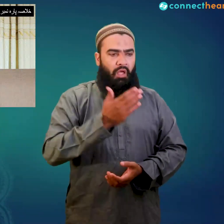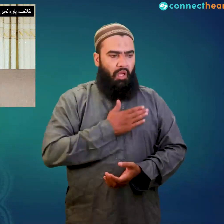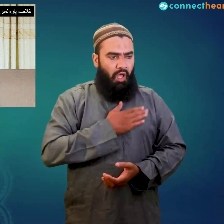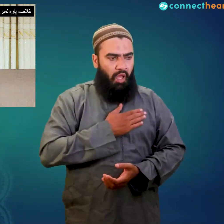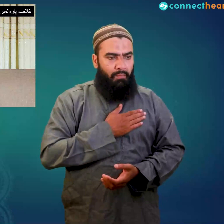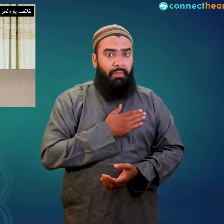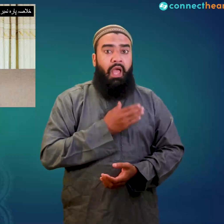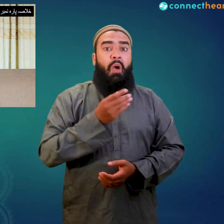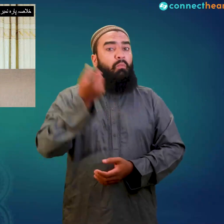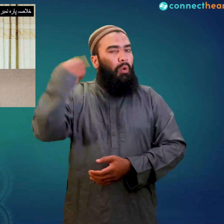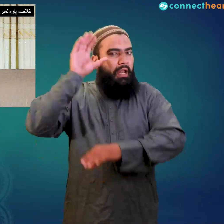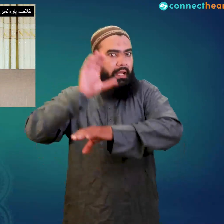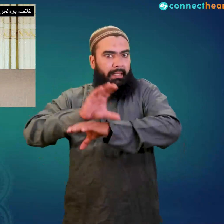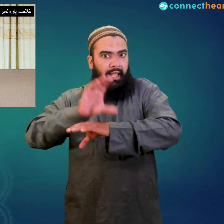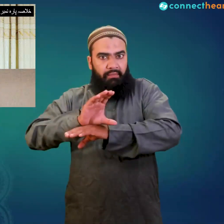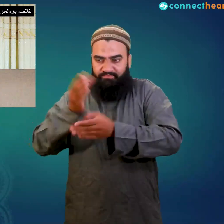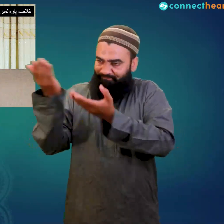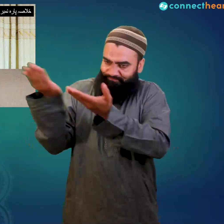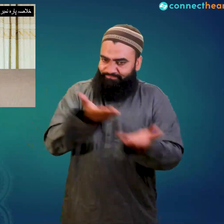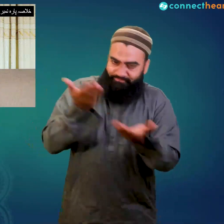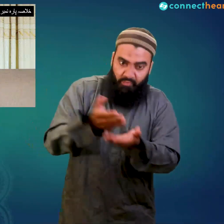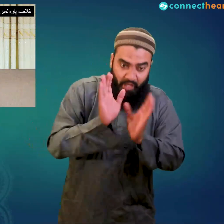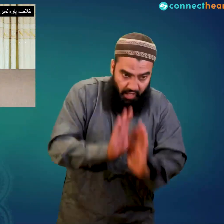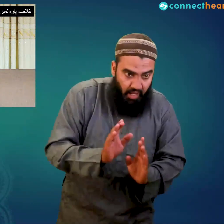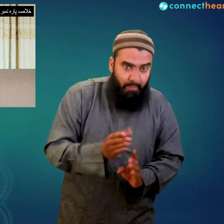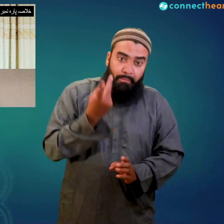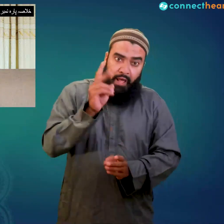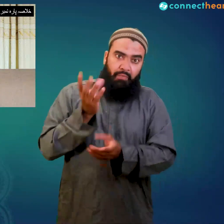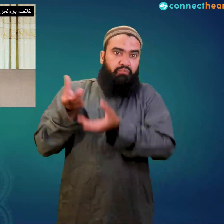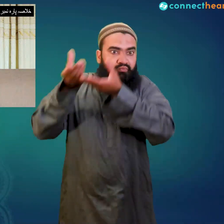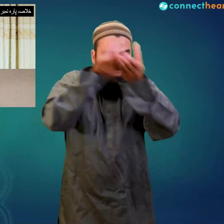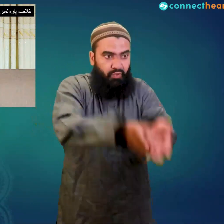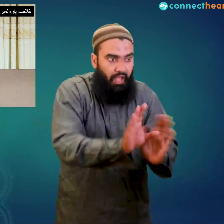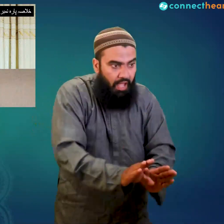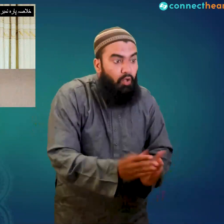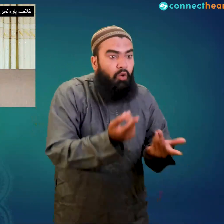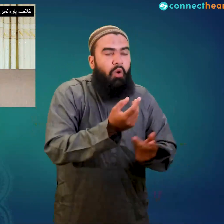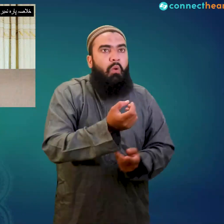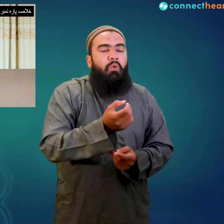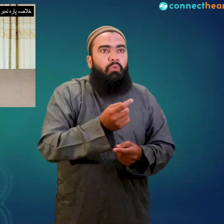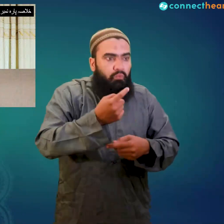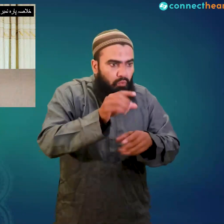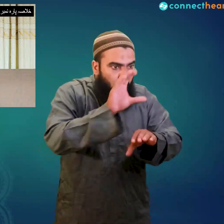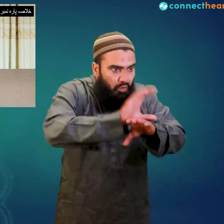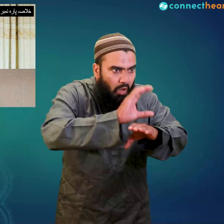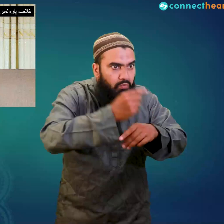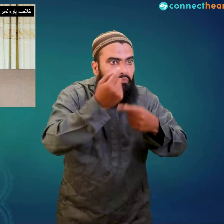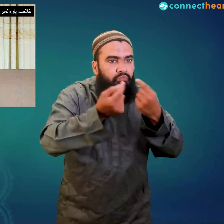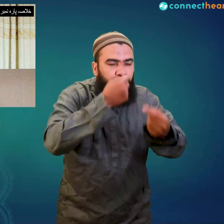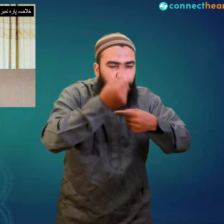کلام پے در پہ بھیجتے رہے تاکہ وہ نصیحت حاصل کریں۔